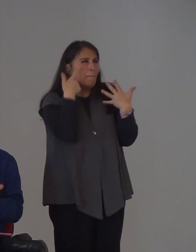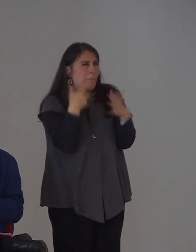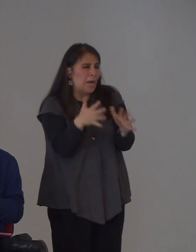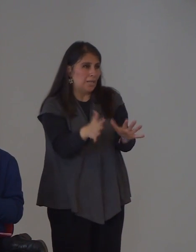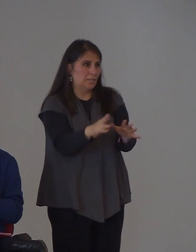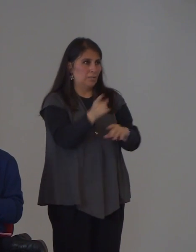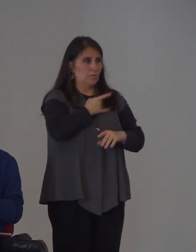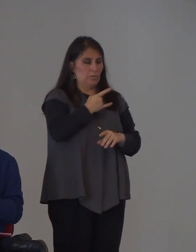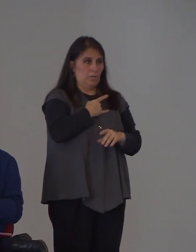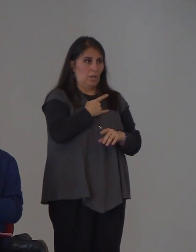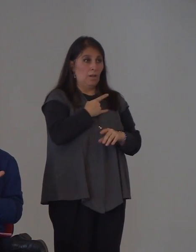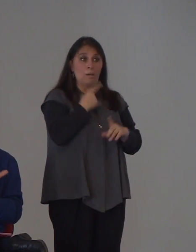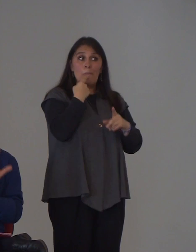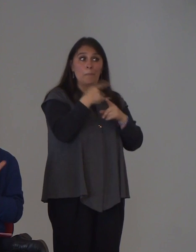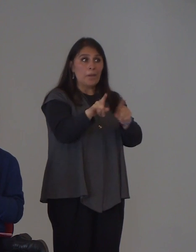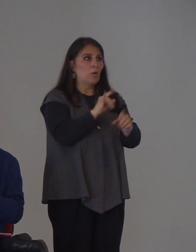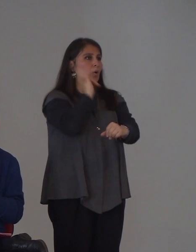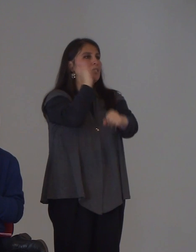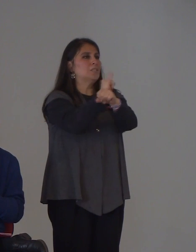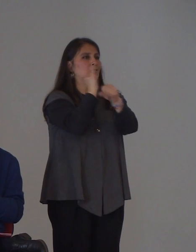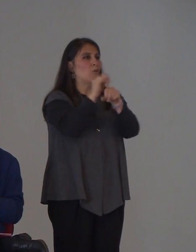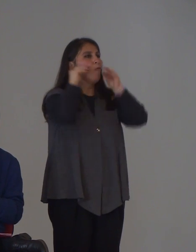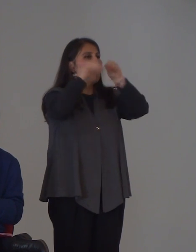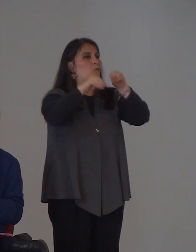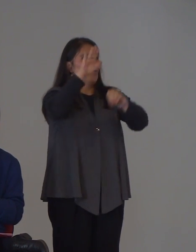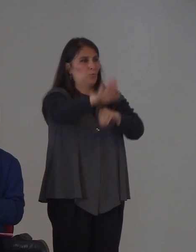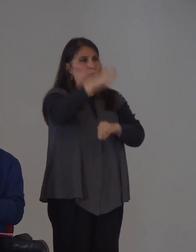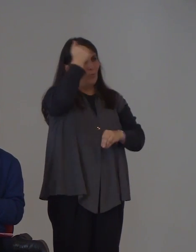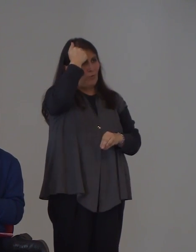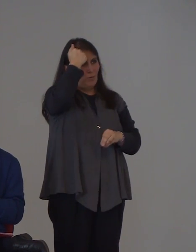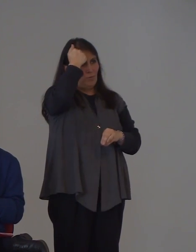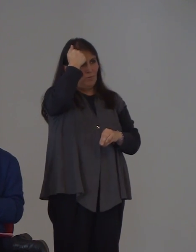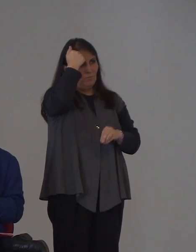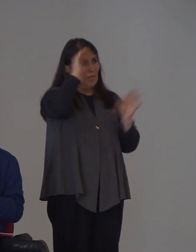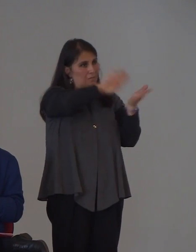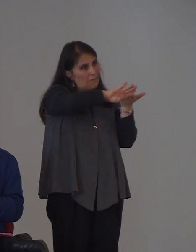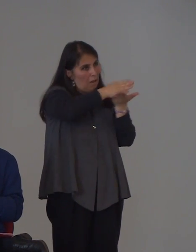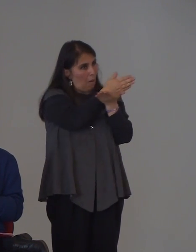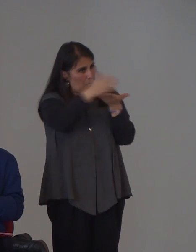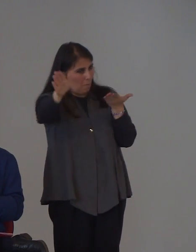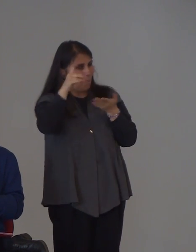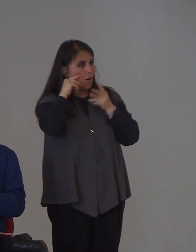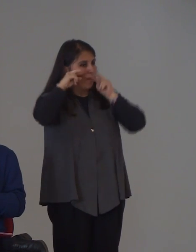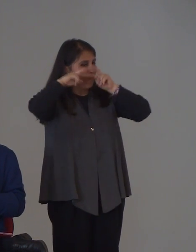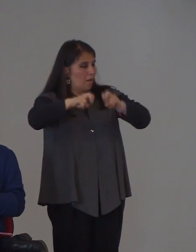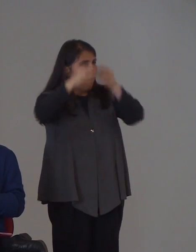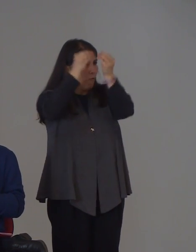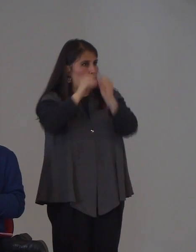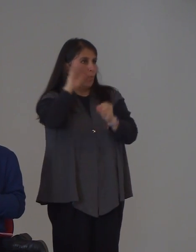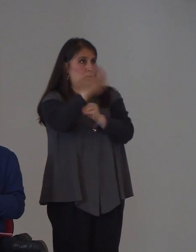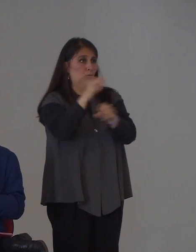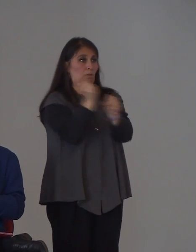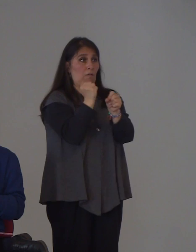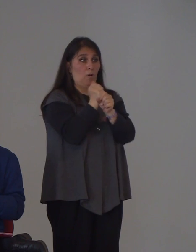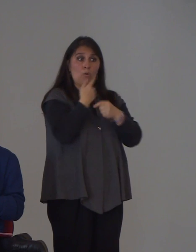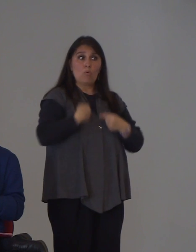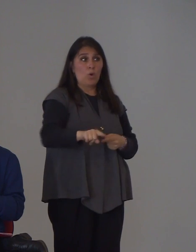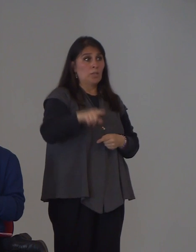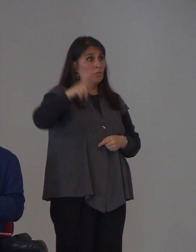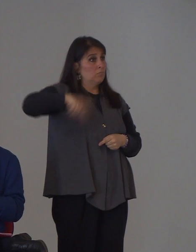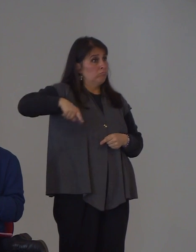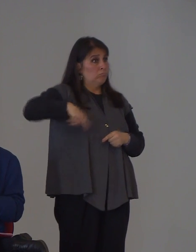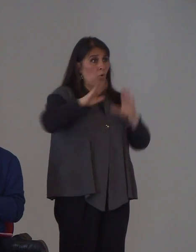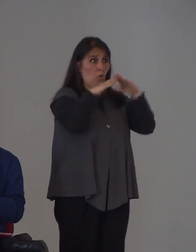institutos de formación docente. Es un tipo de institución educativa aparte, que no es ni una escuela secundaria como las